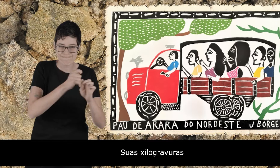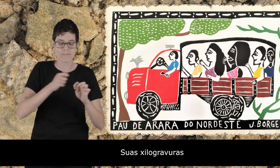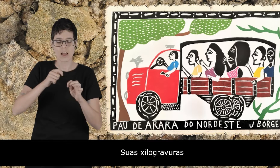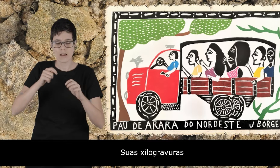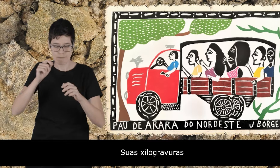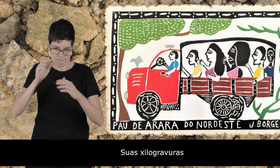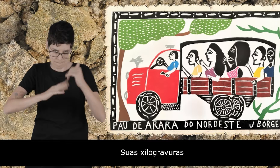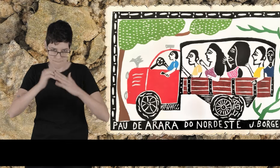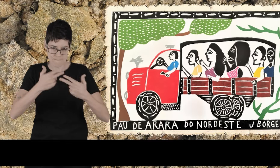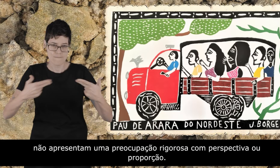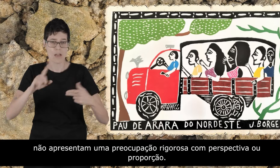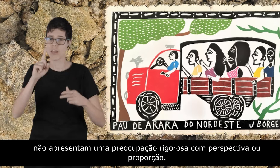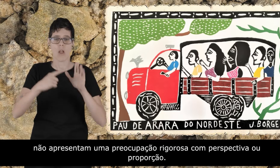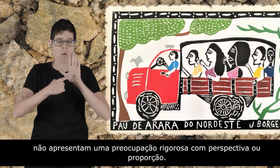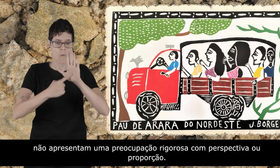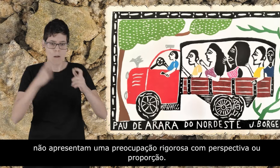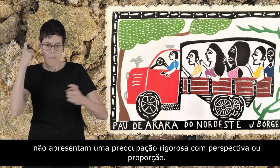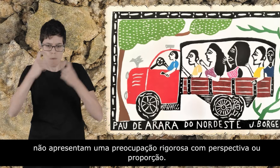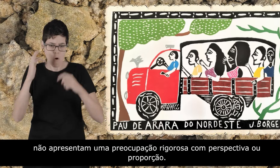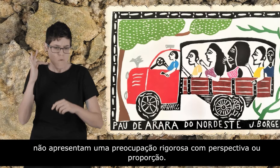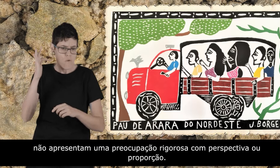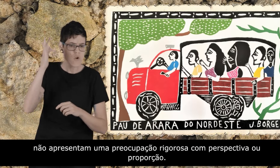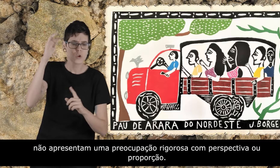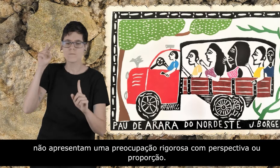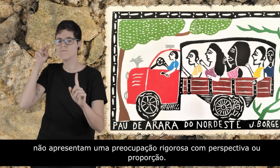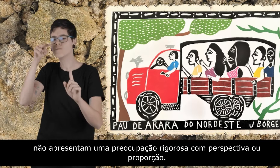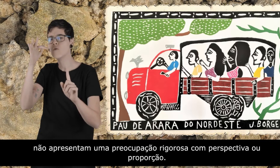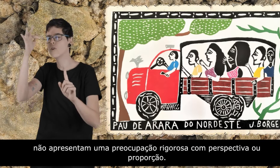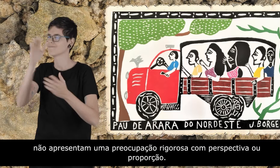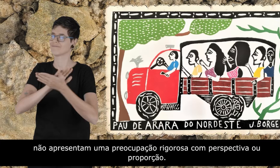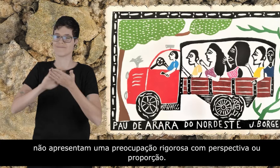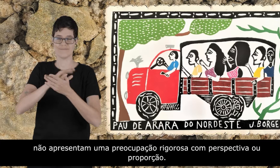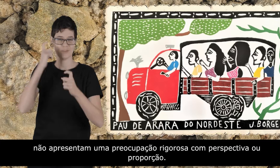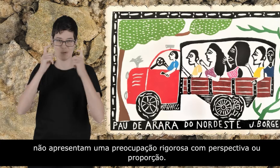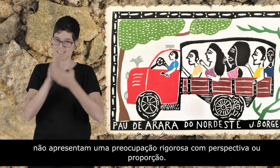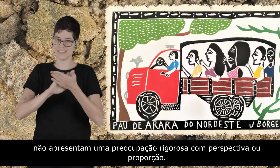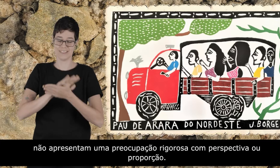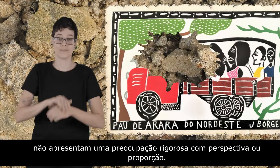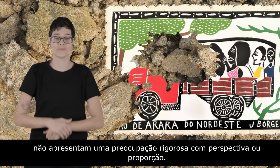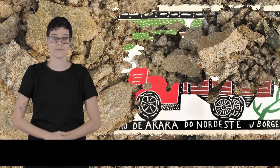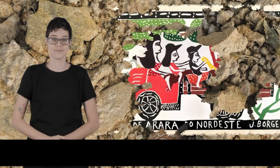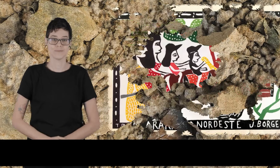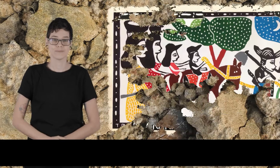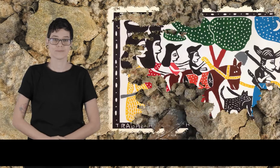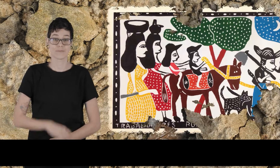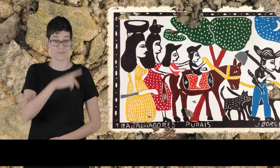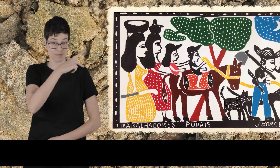Suas xilogravuras não apresentam uma preocupação rigorosa com perspectiva ou proporção.